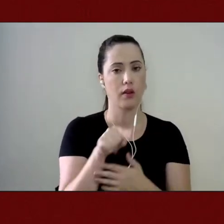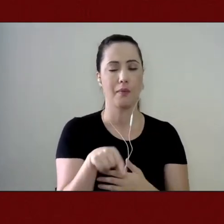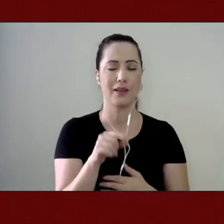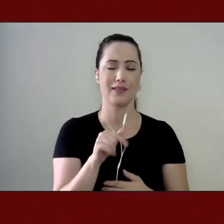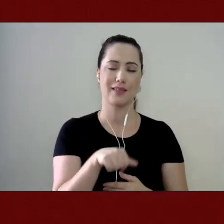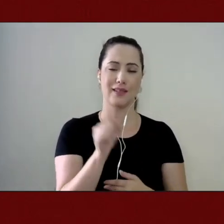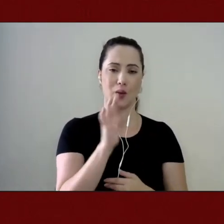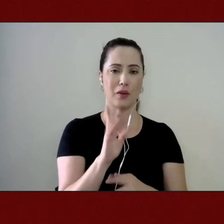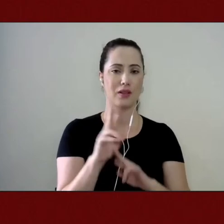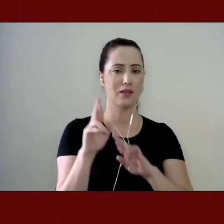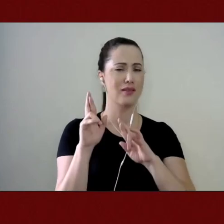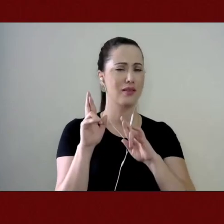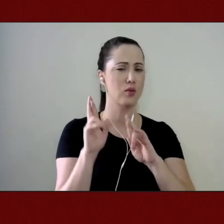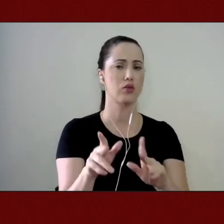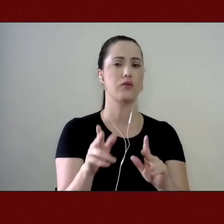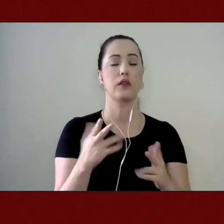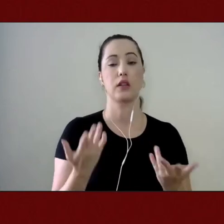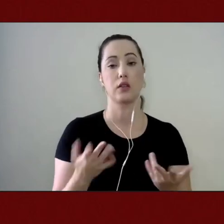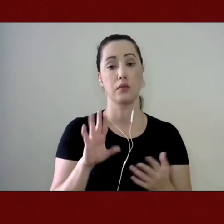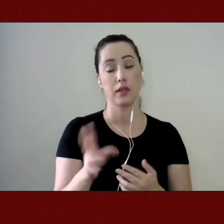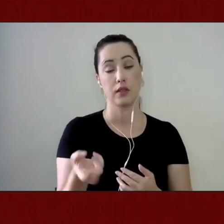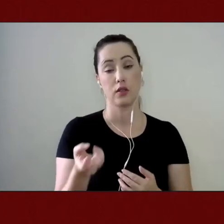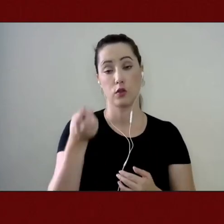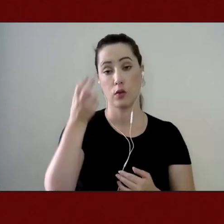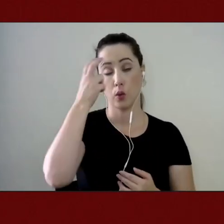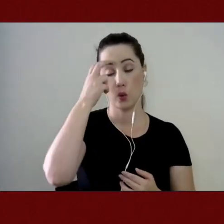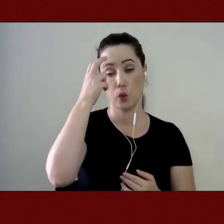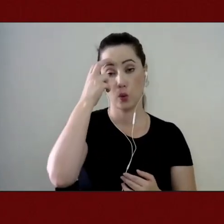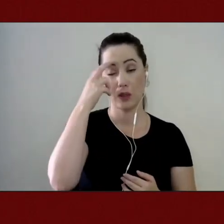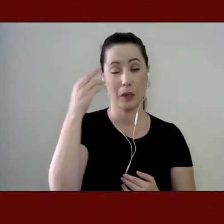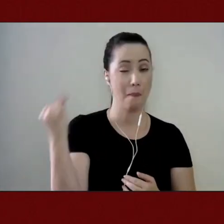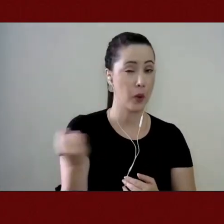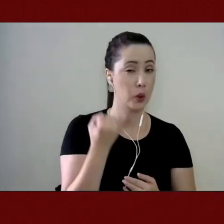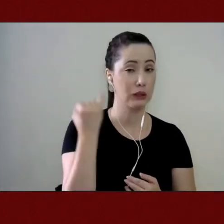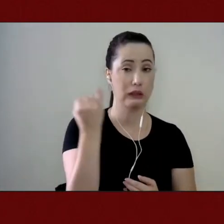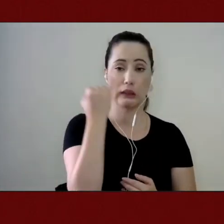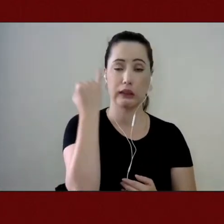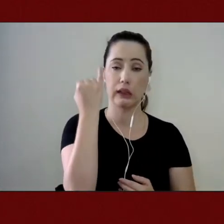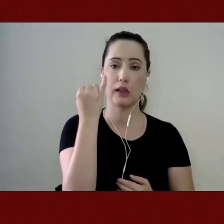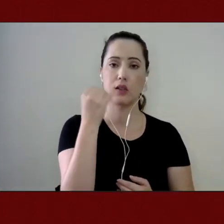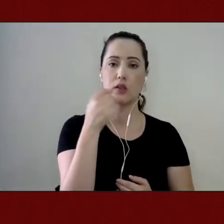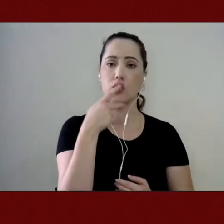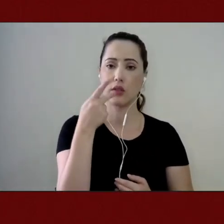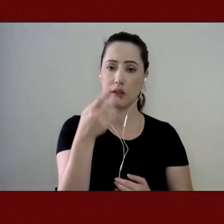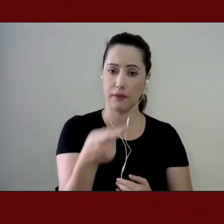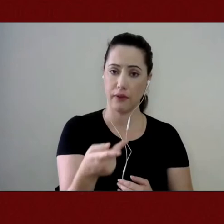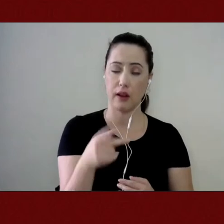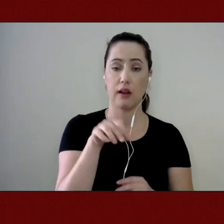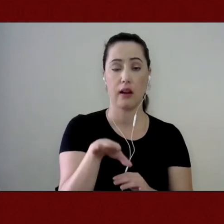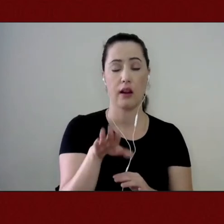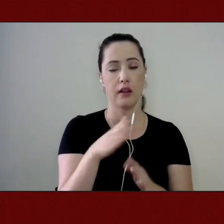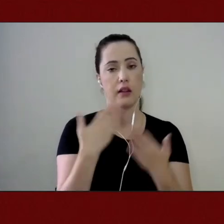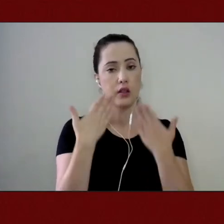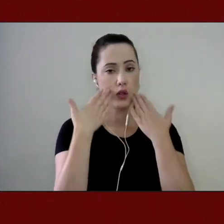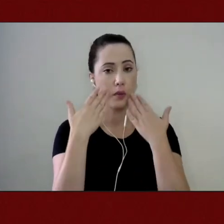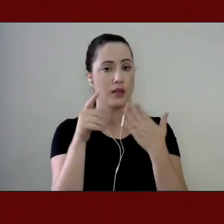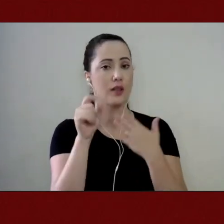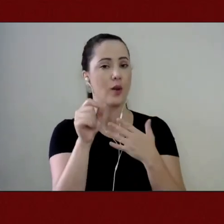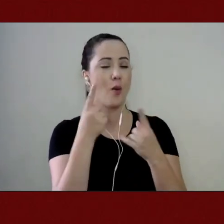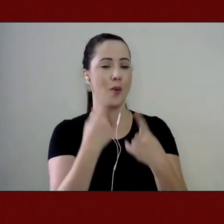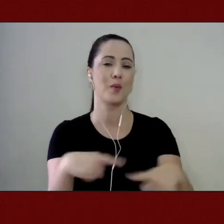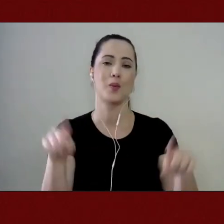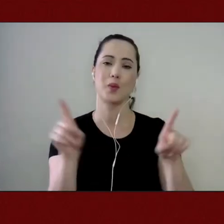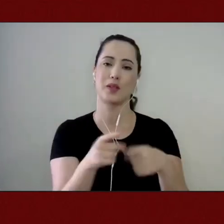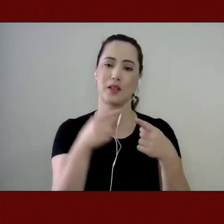uma fortíssima cultura oral, cuja expressão maior é a música popular, e que, inclusive, encontrou